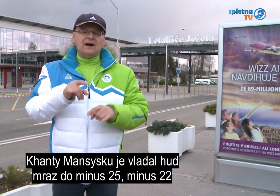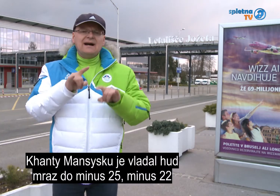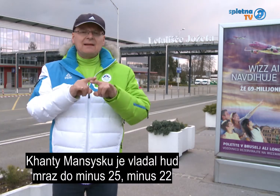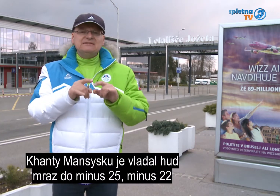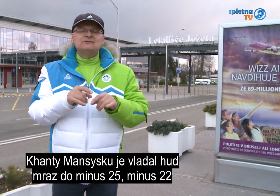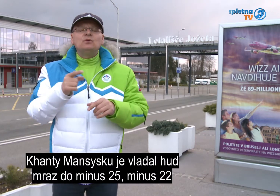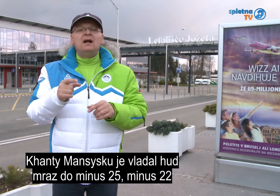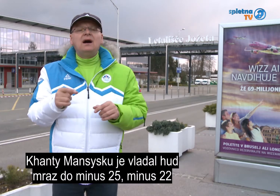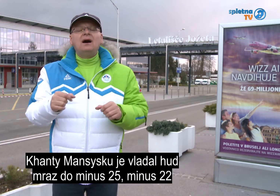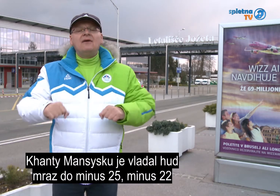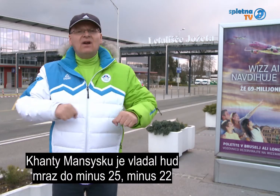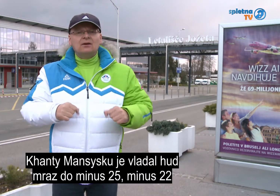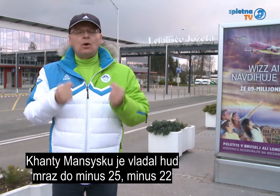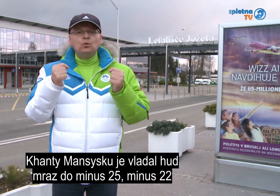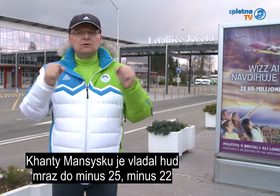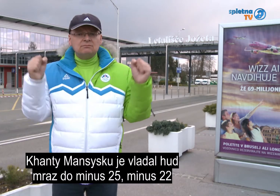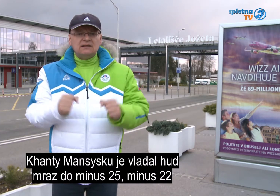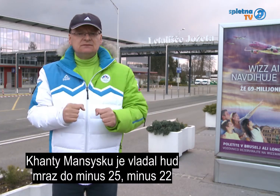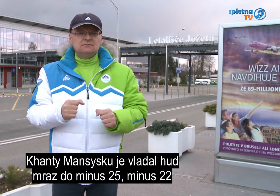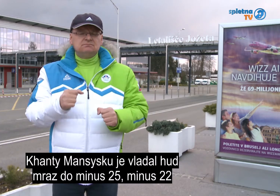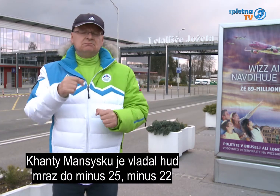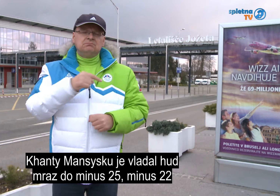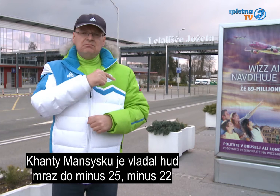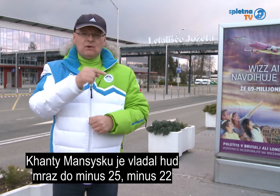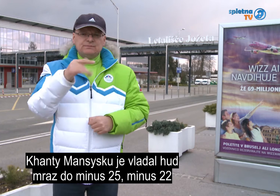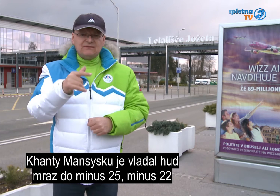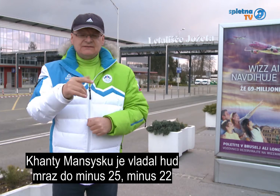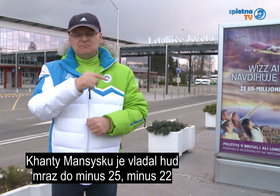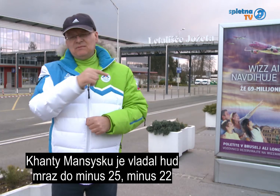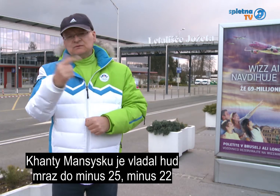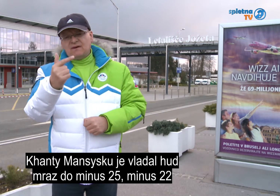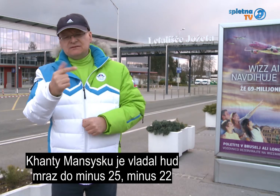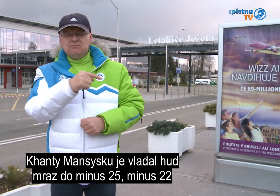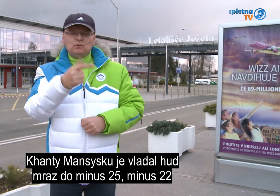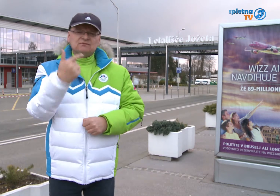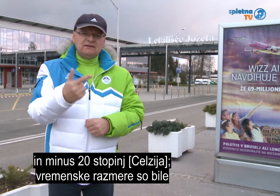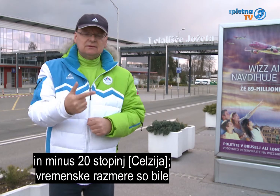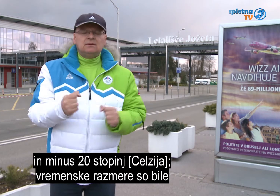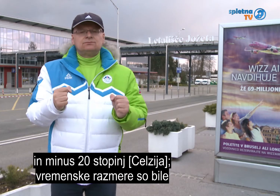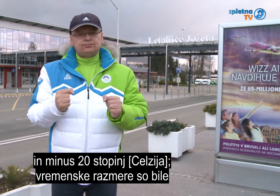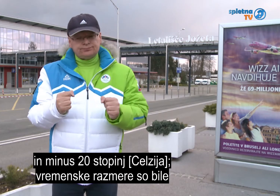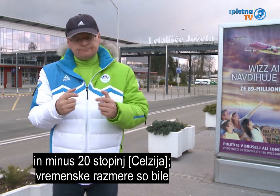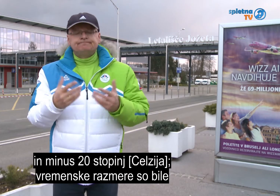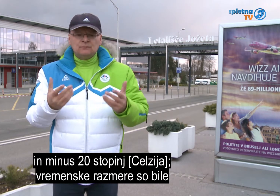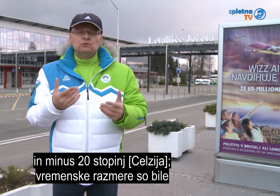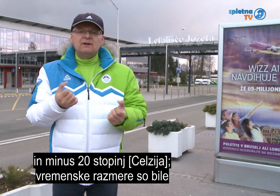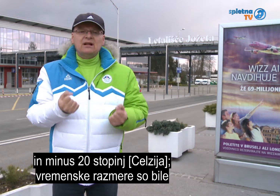Ai usi kotia. Tää food vaan. Min petvaiset min amset min vaiset. Mikä tässä